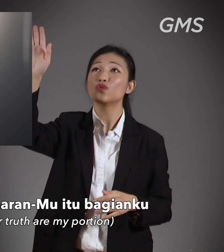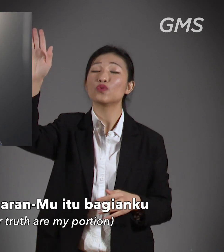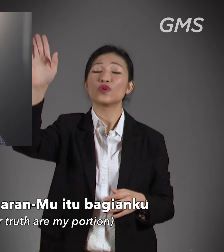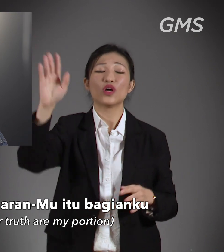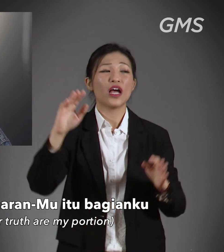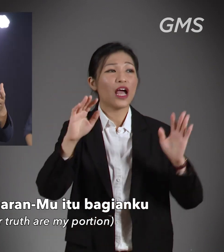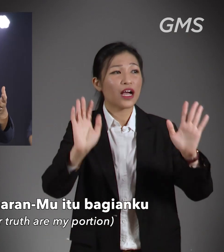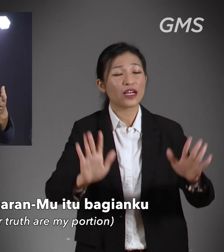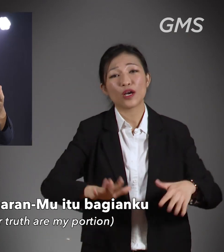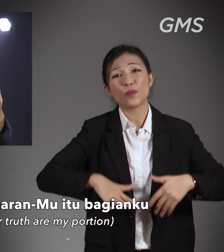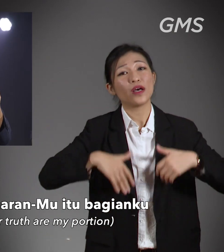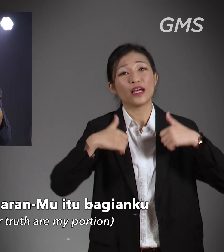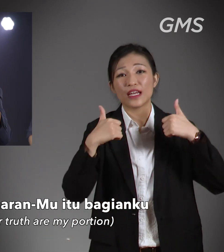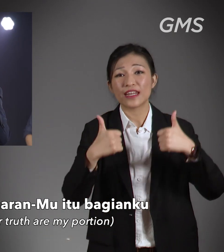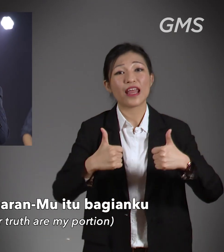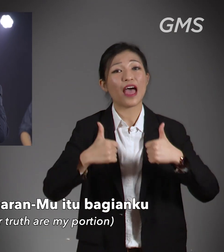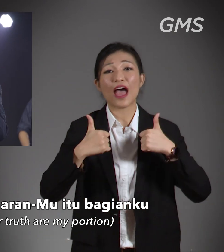Kerajaan-Mu,